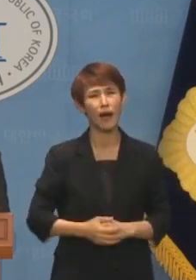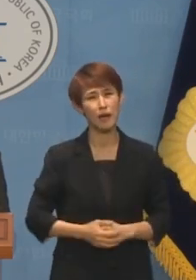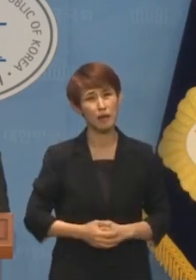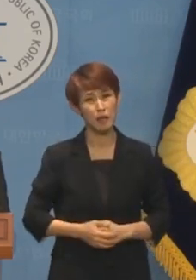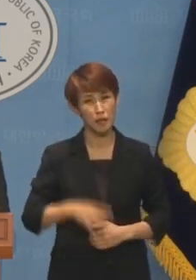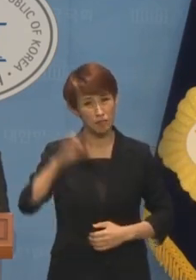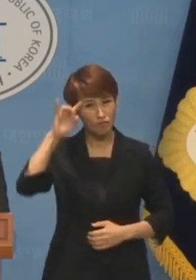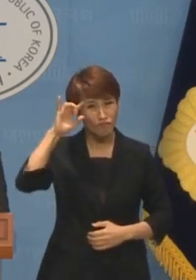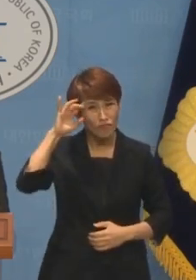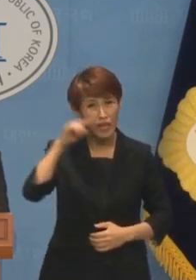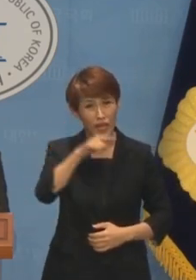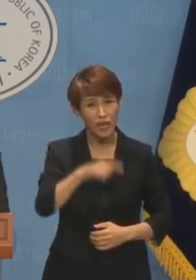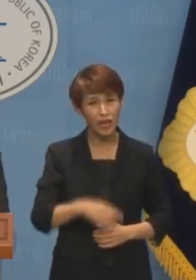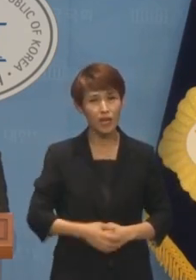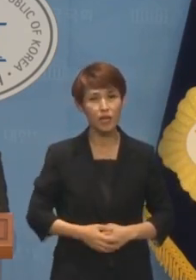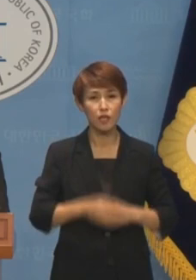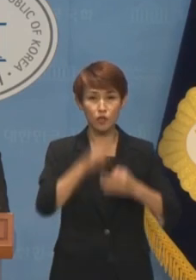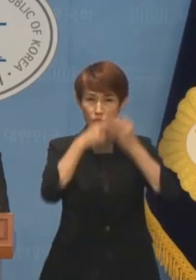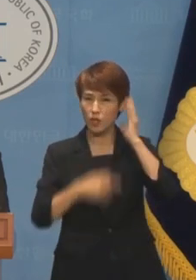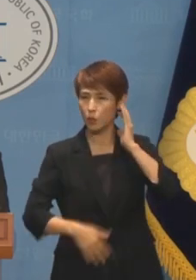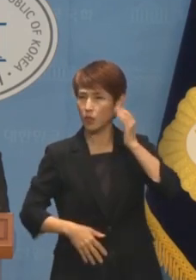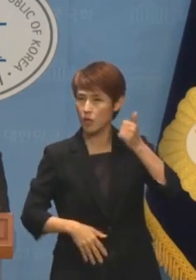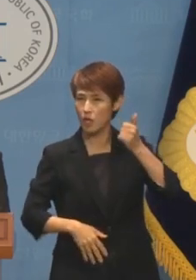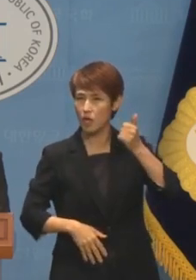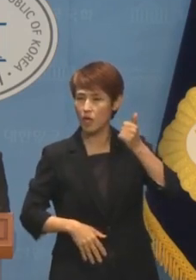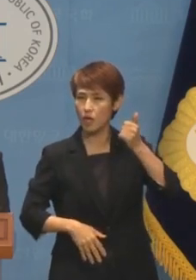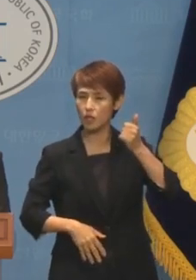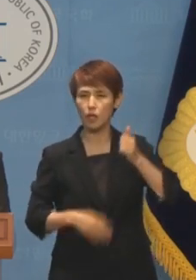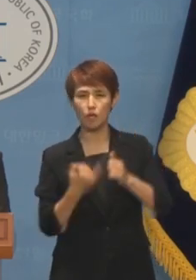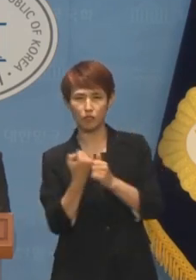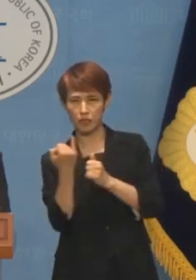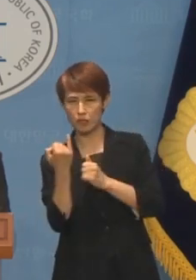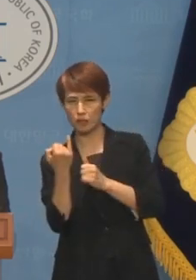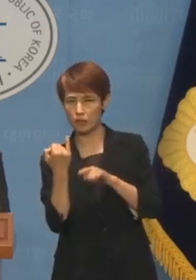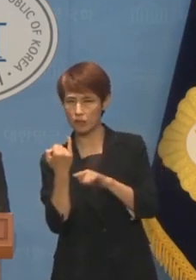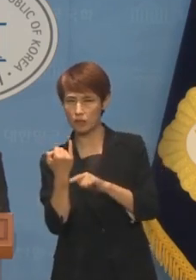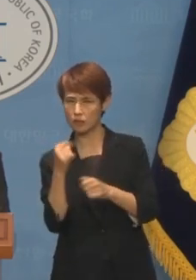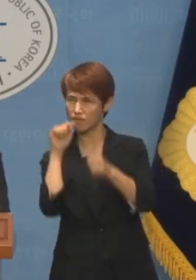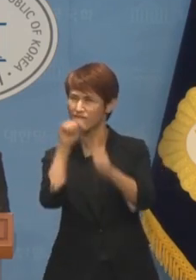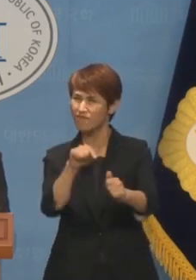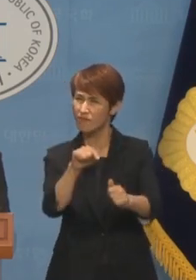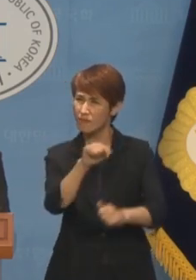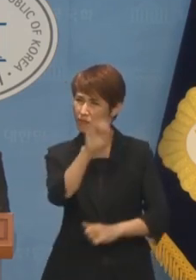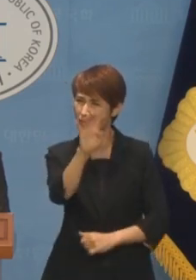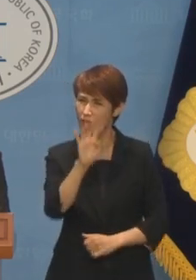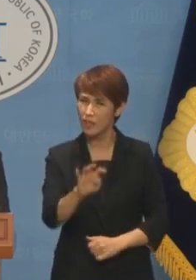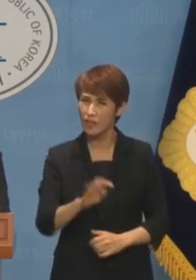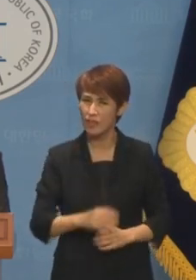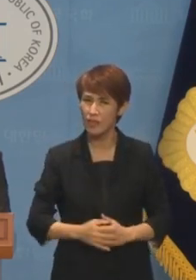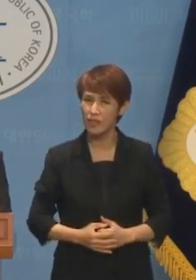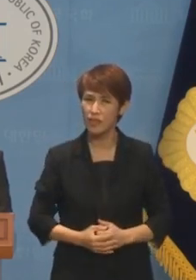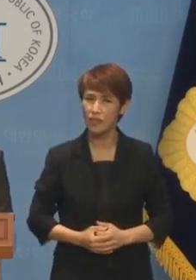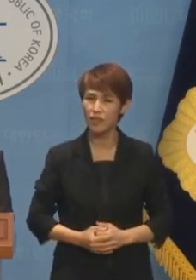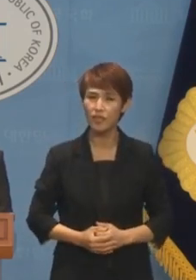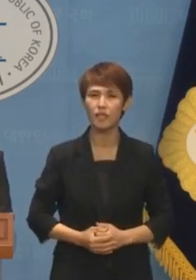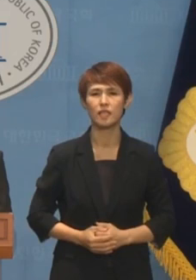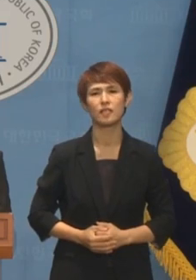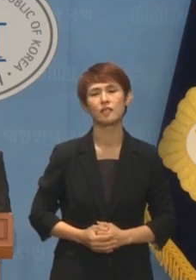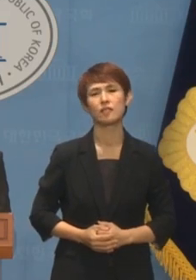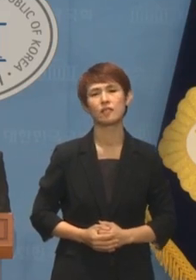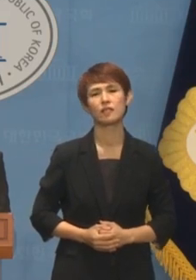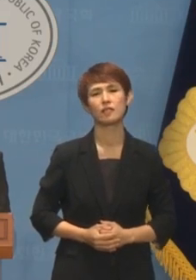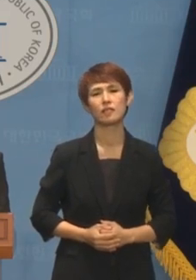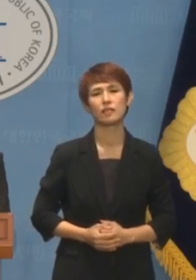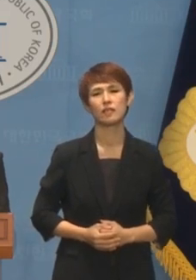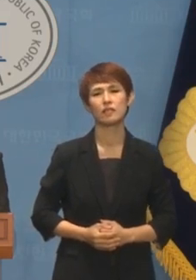없나요? 혹시 윤 대통령이나 김건희 여사가 지시한 겁니까? 여러 언론에 유감